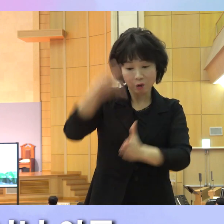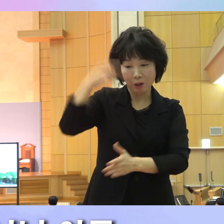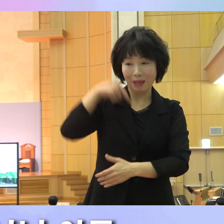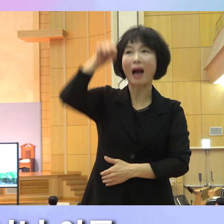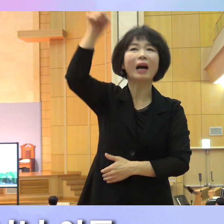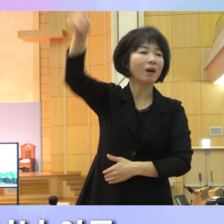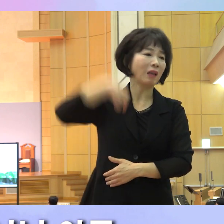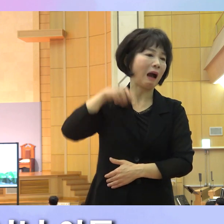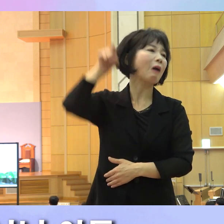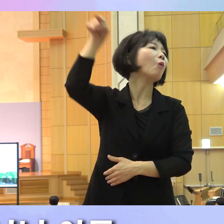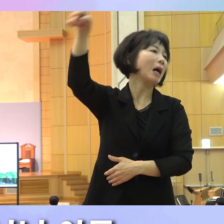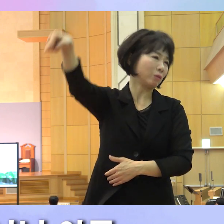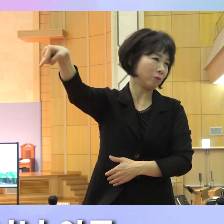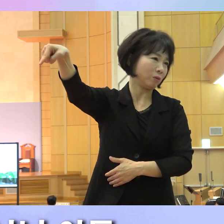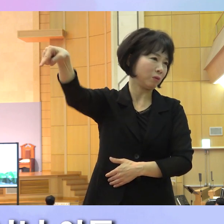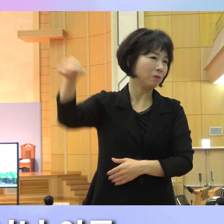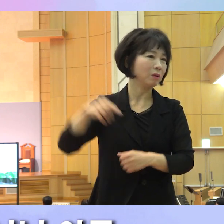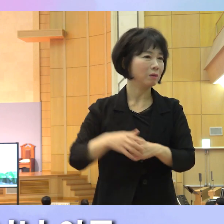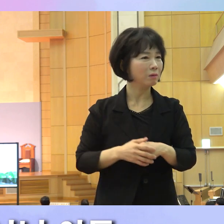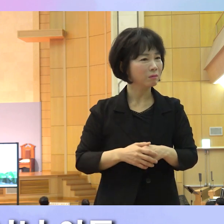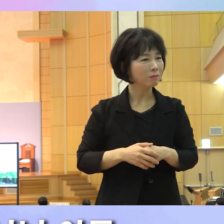베드로가 예수님은